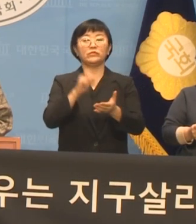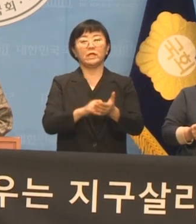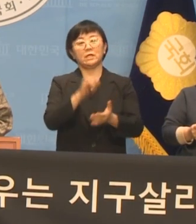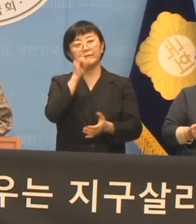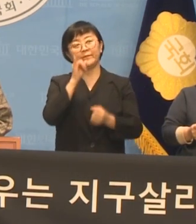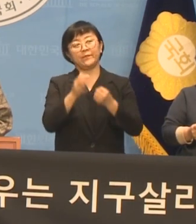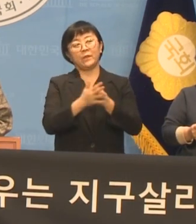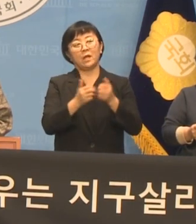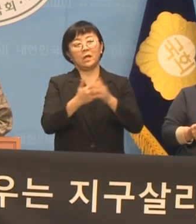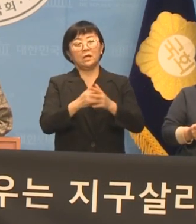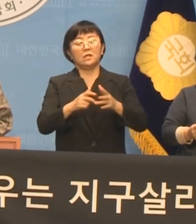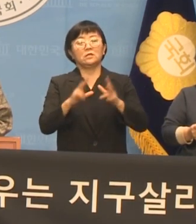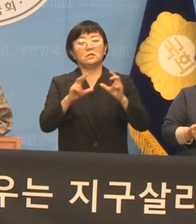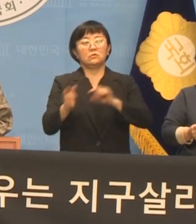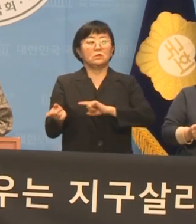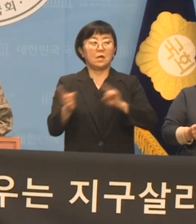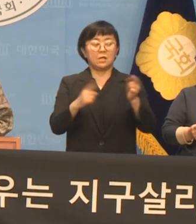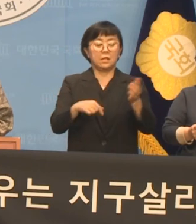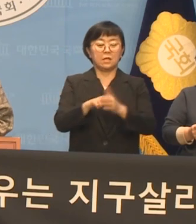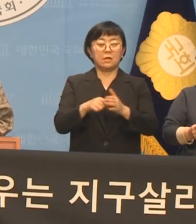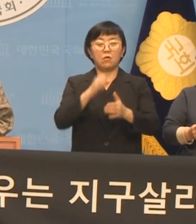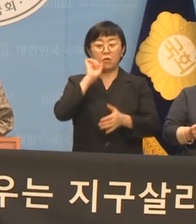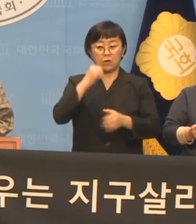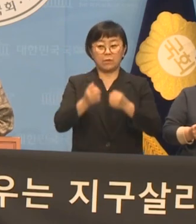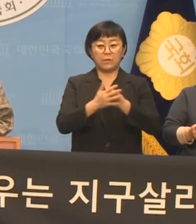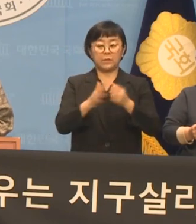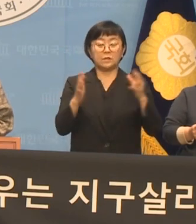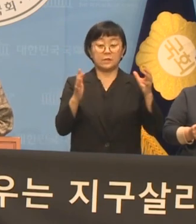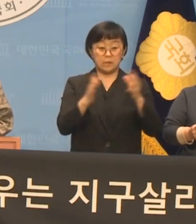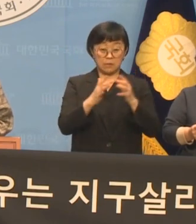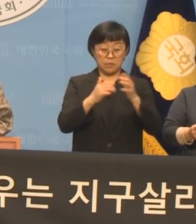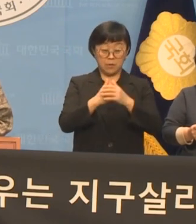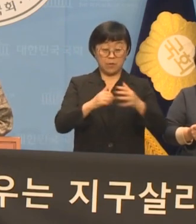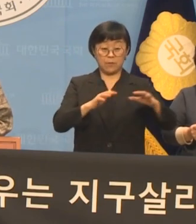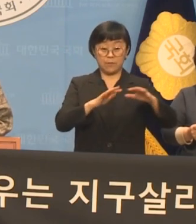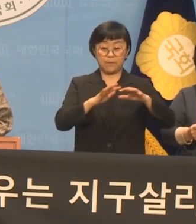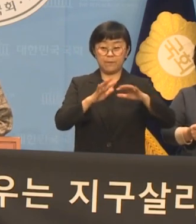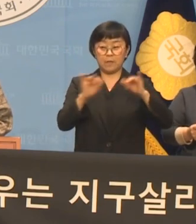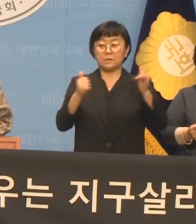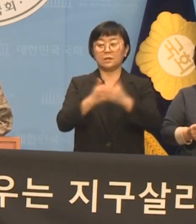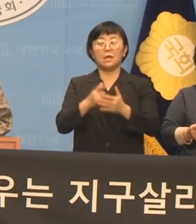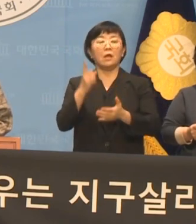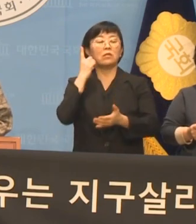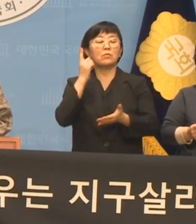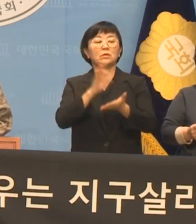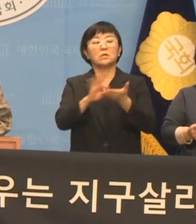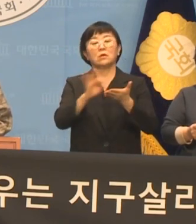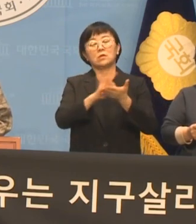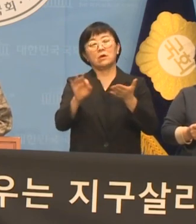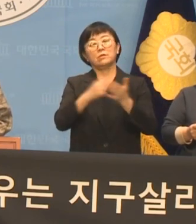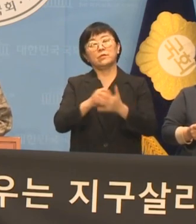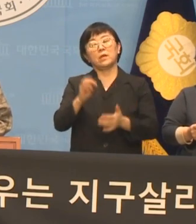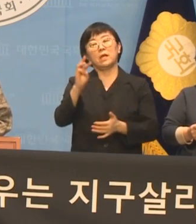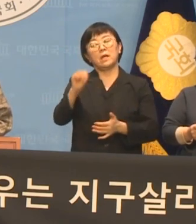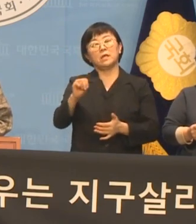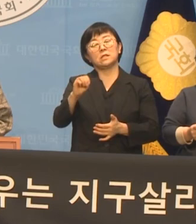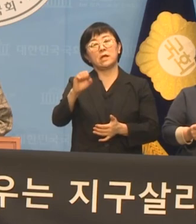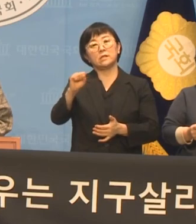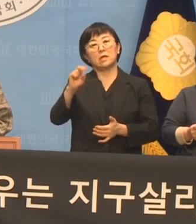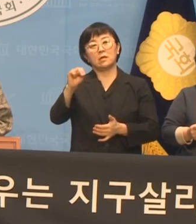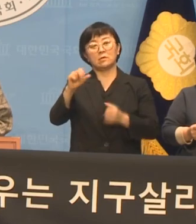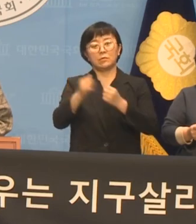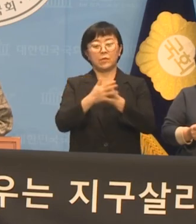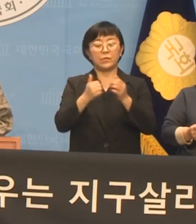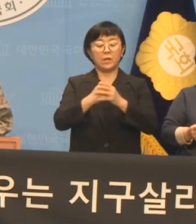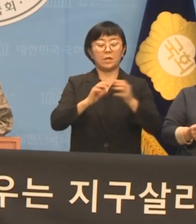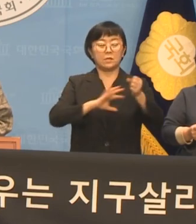인해 지구 살리기가 쉽지 않은 일이지만 사이버상의 네티즌들과 모바일 사용자들이 SNS를 활용하여 전